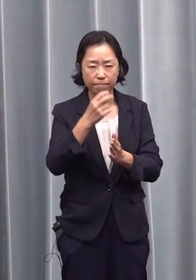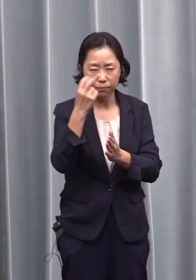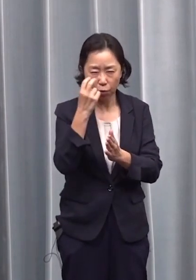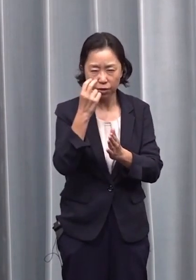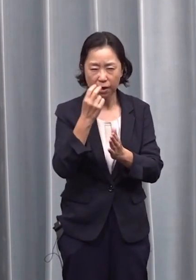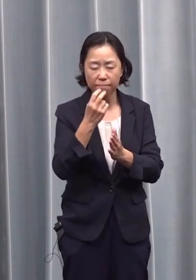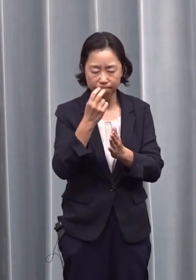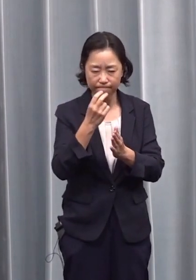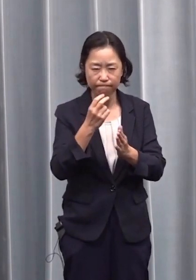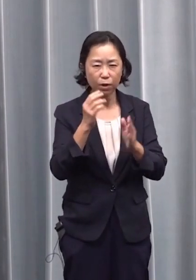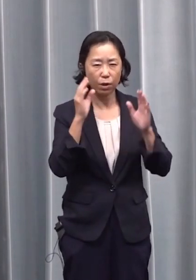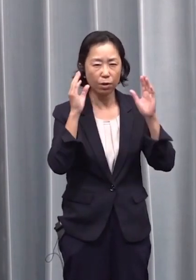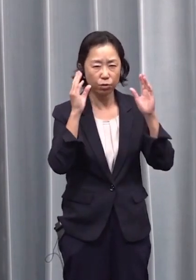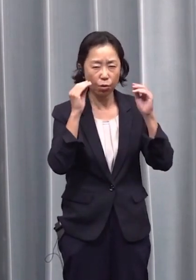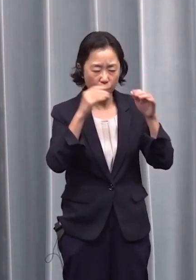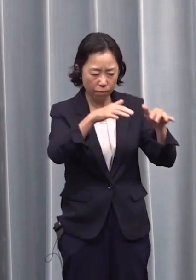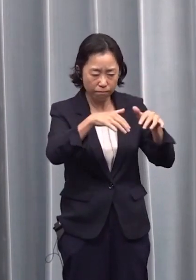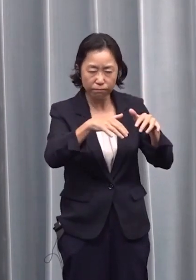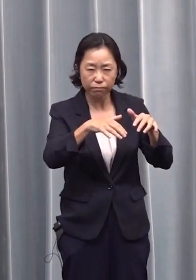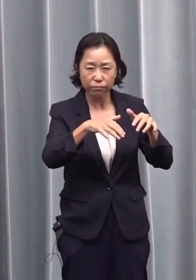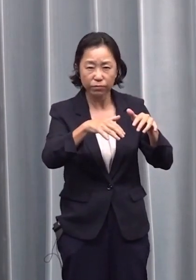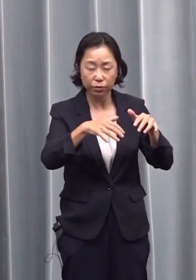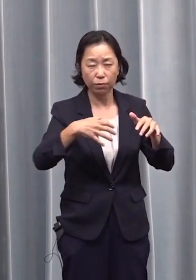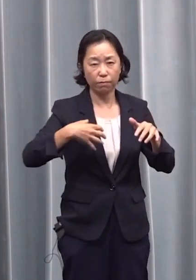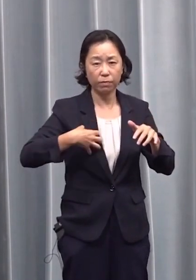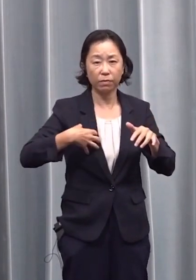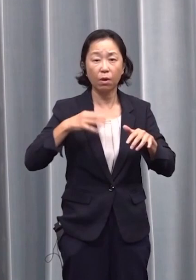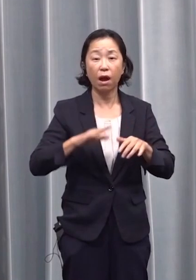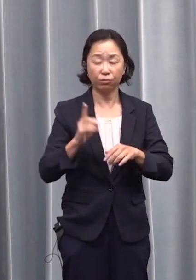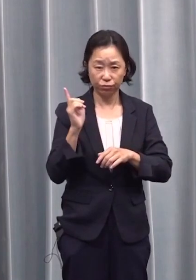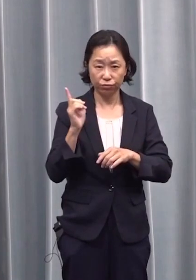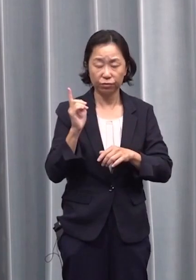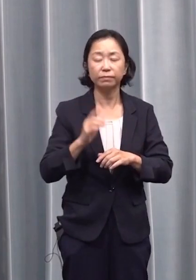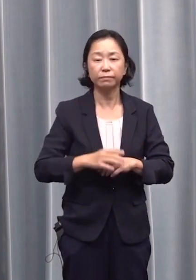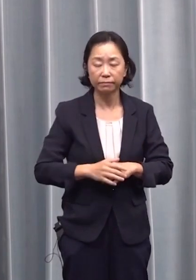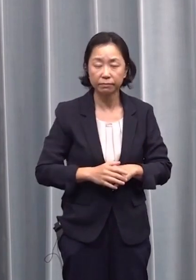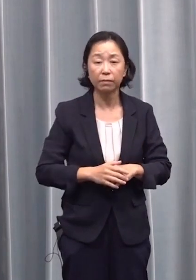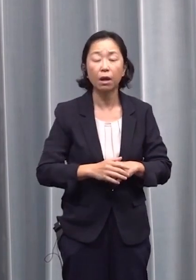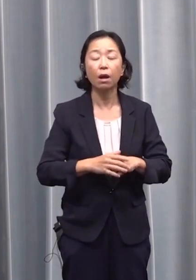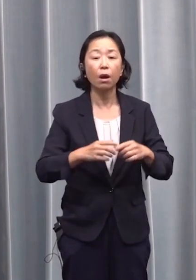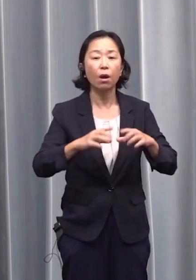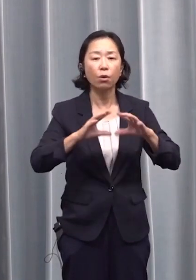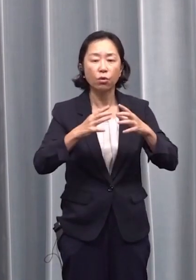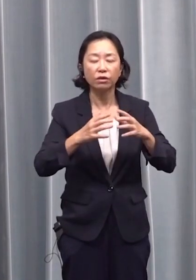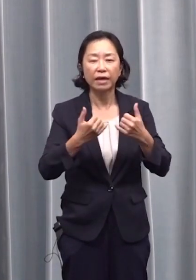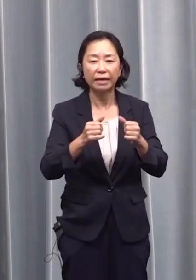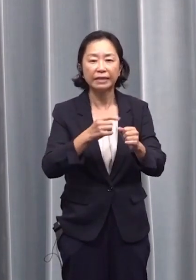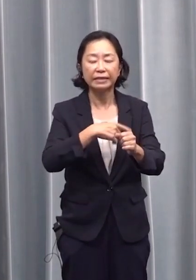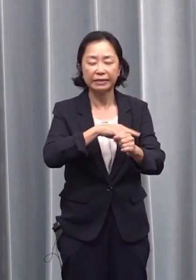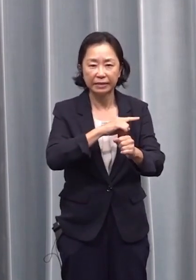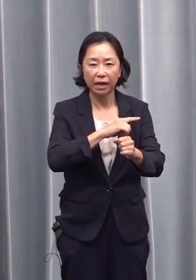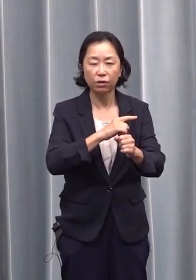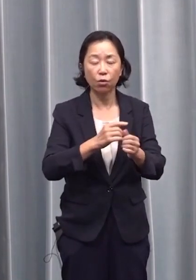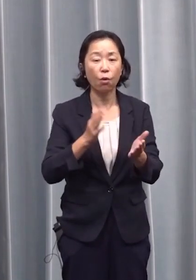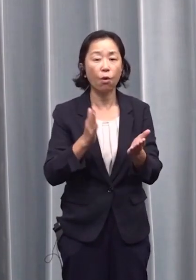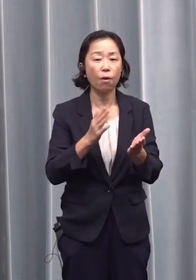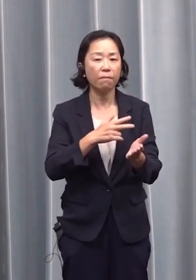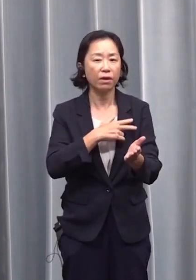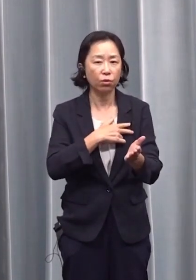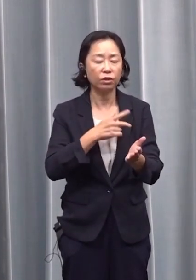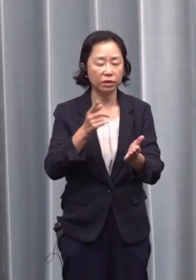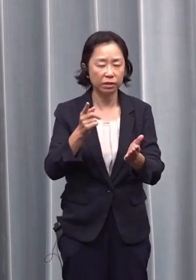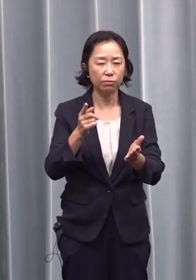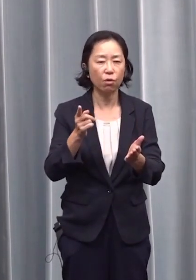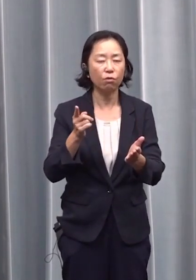限としてあります、まあ、やらなきゃいけない諸葛事項だということも国際人権の弁護士からは指摘されていますということであれば、今後です